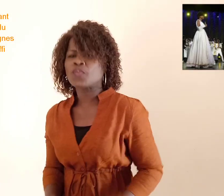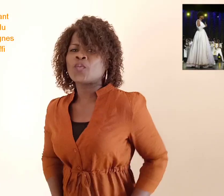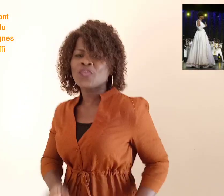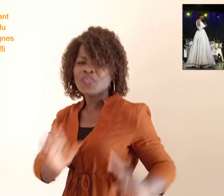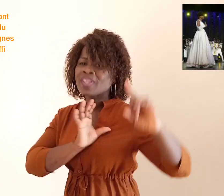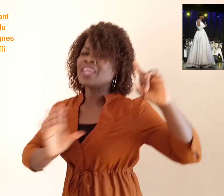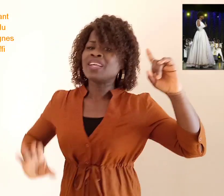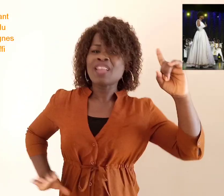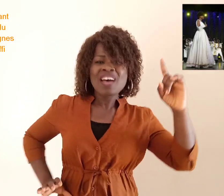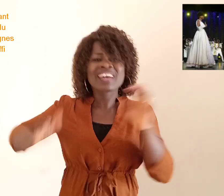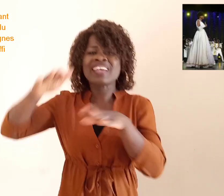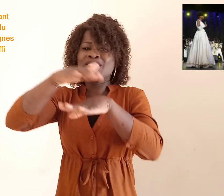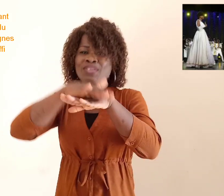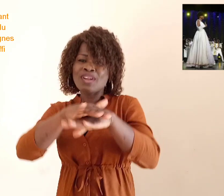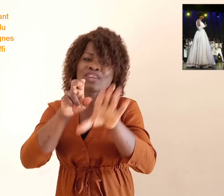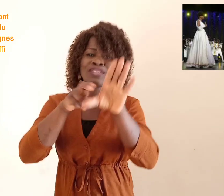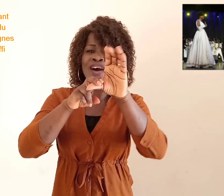La mort va,